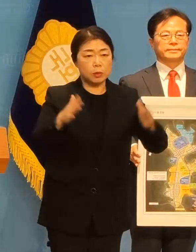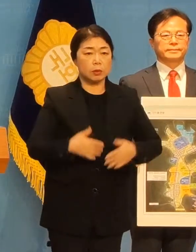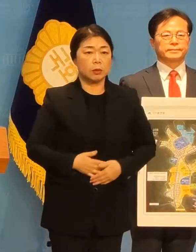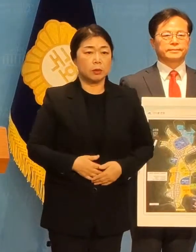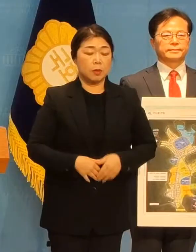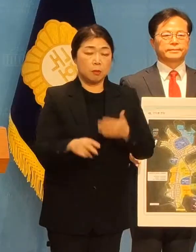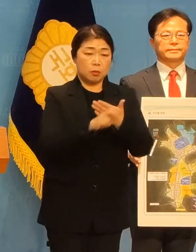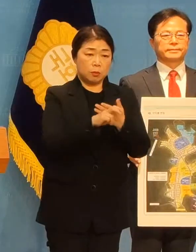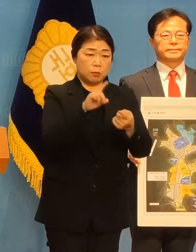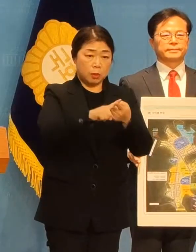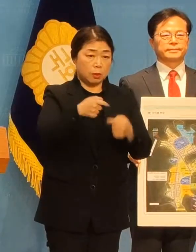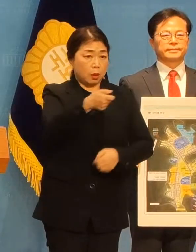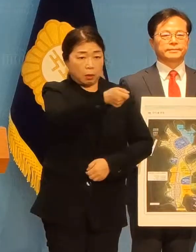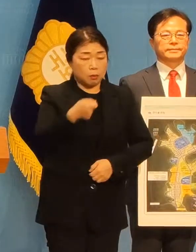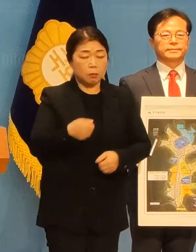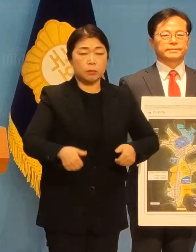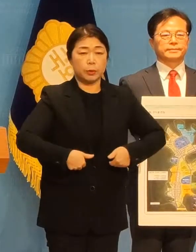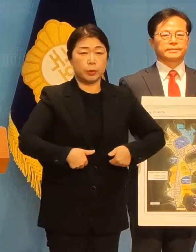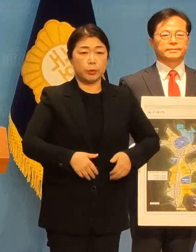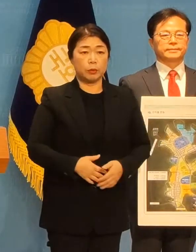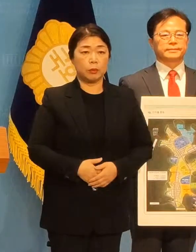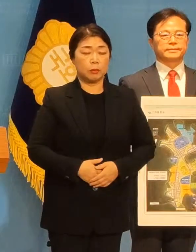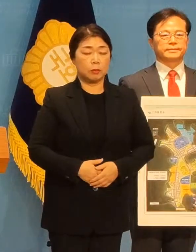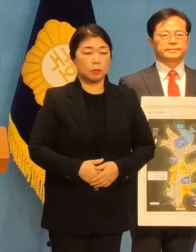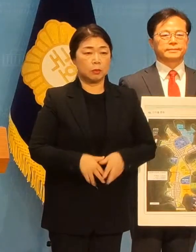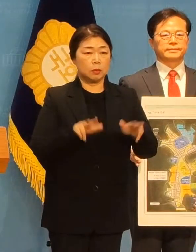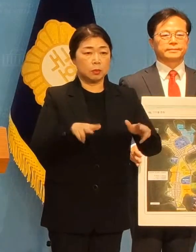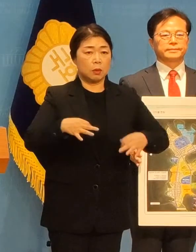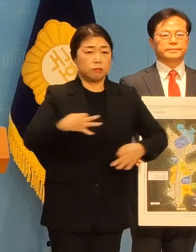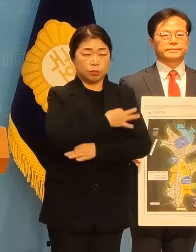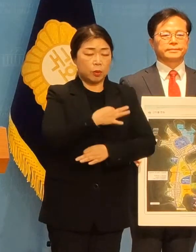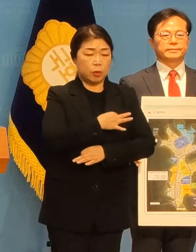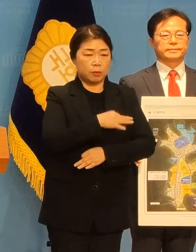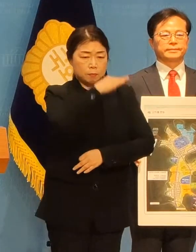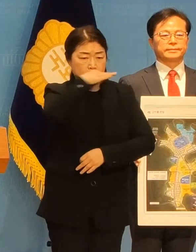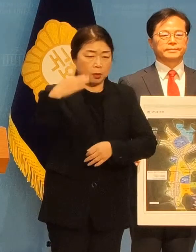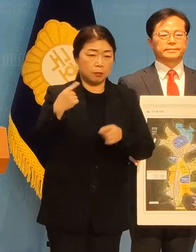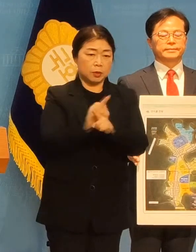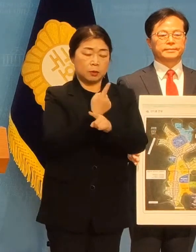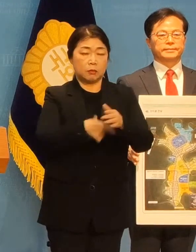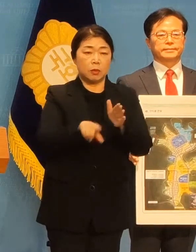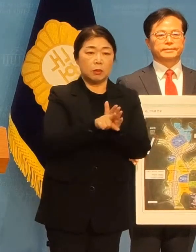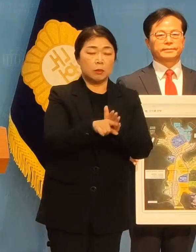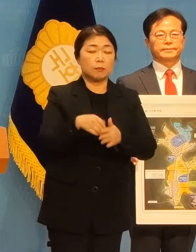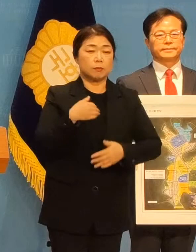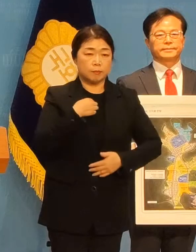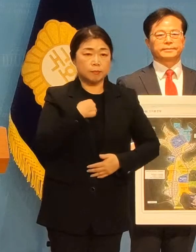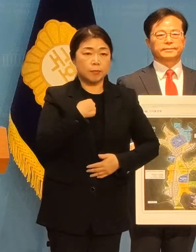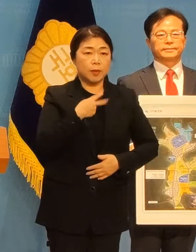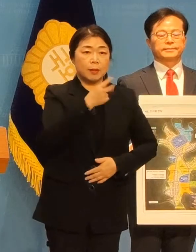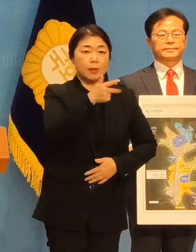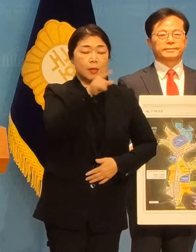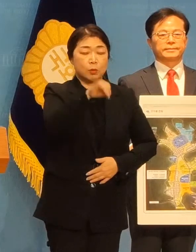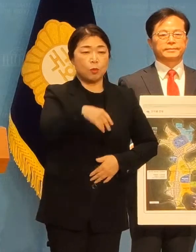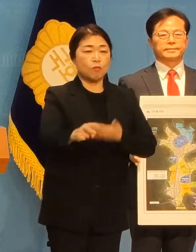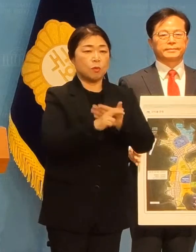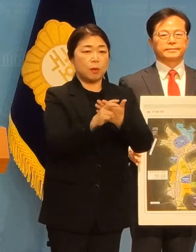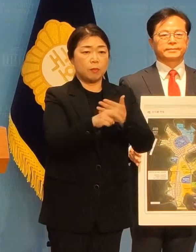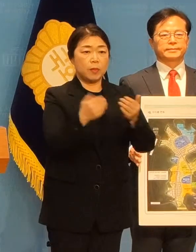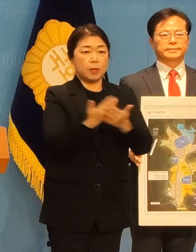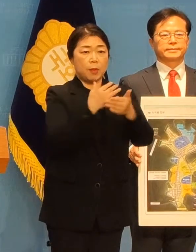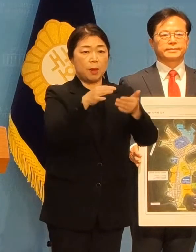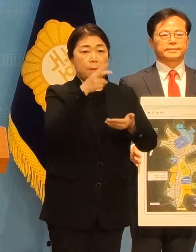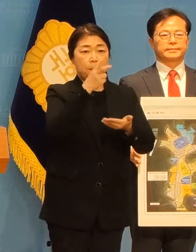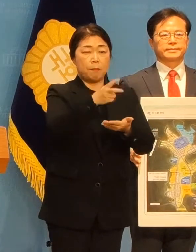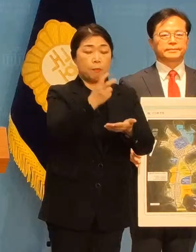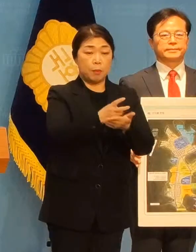지금 불의를 바로잡기 위해서 저는 대장동 개발 비리 범죄 수익 환수 특별법을